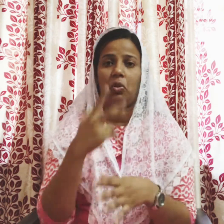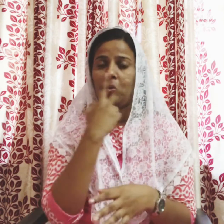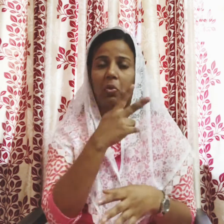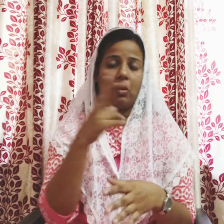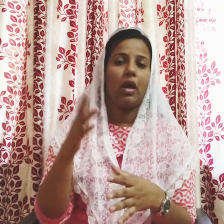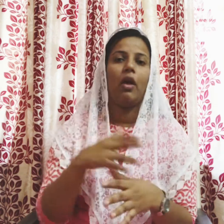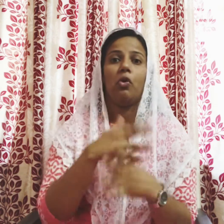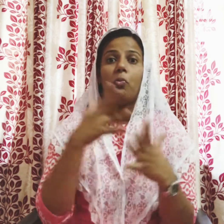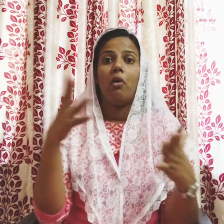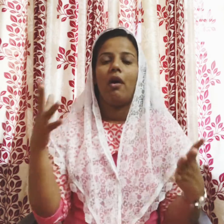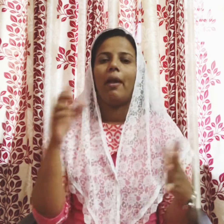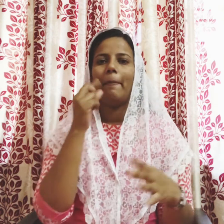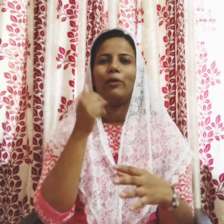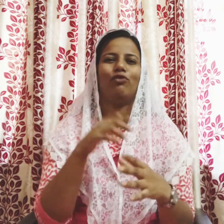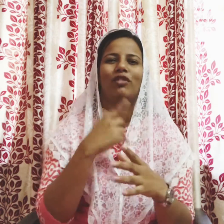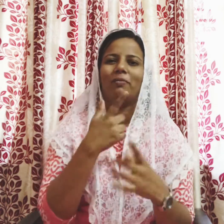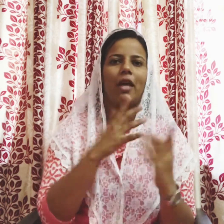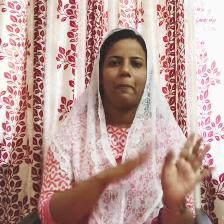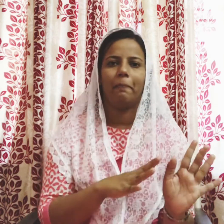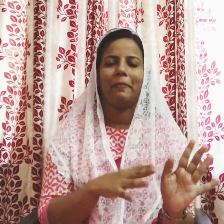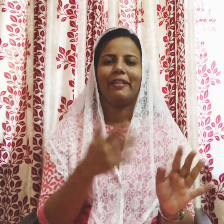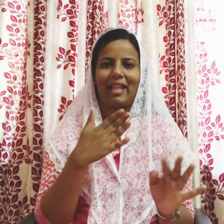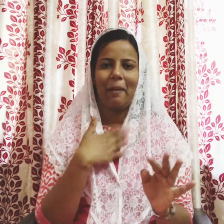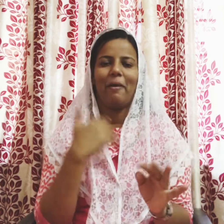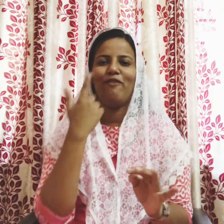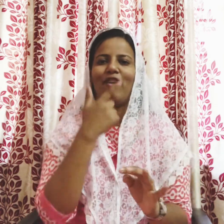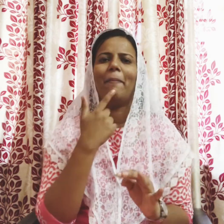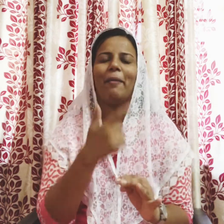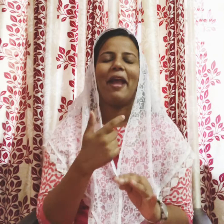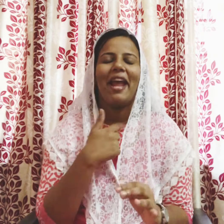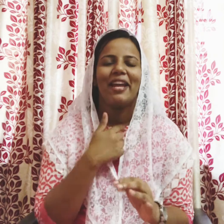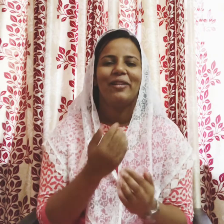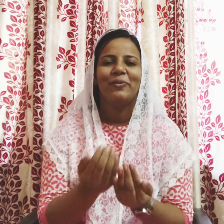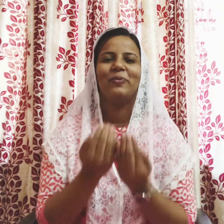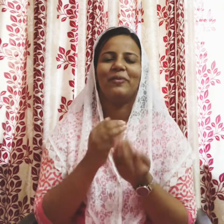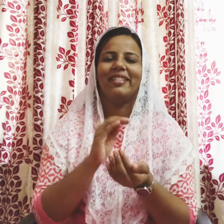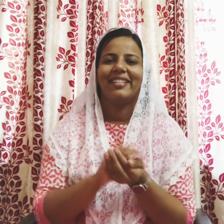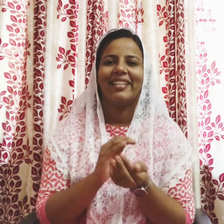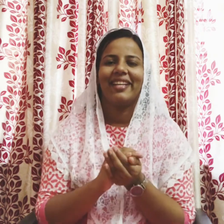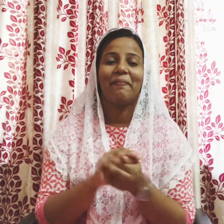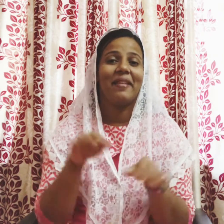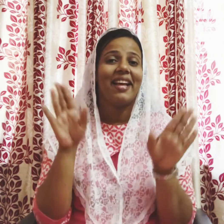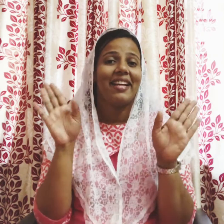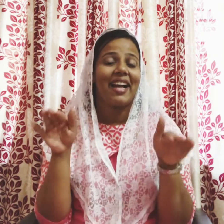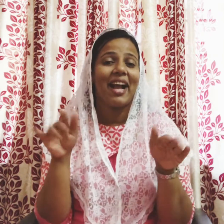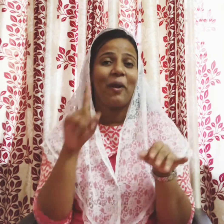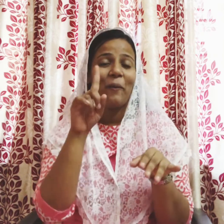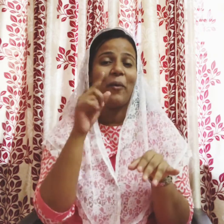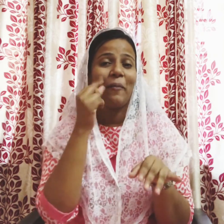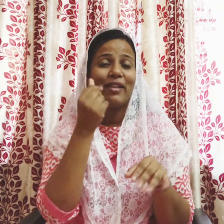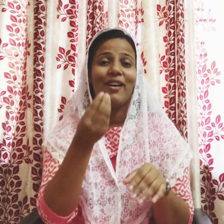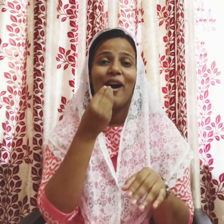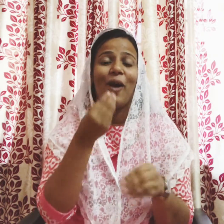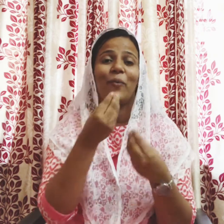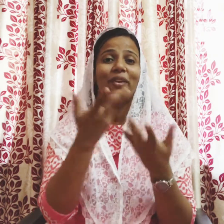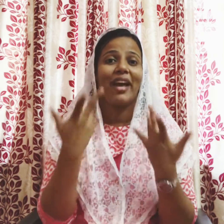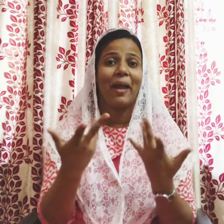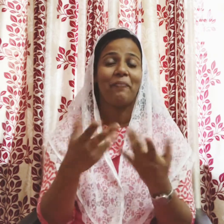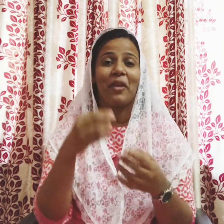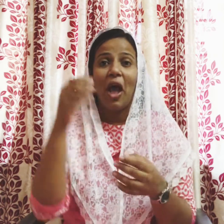നോക്കണം, നീ ഇങ്ങനെ, ദാറ്റ് ഈസ് വേൾഡ്. പക്ഷെ നമുക്ക് പറയണം, എന്നെ കരുതുന്ന ഒരു കർത്താവുണ്ട്. കാക്കയെ കൊണ്ട് ഏലിയാവിനെ പോറ്റി പുലർത്തിയെങ്കിൽ, മന്ന